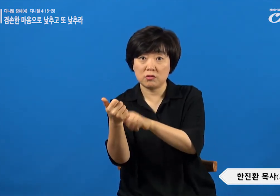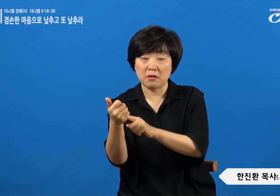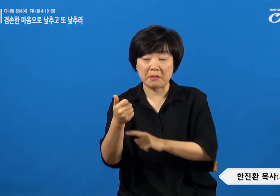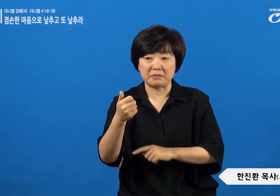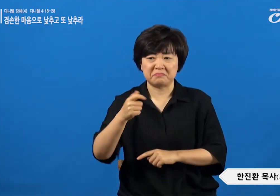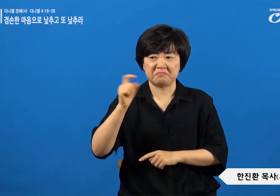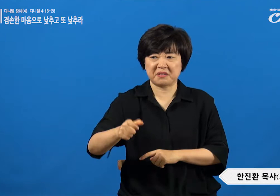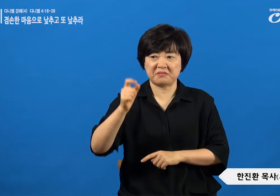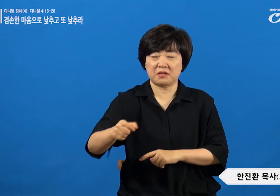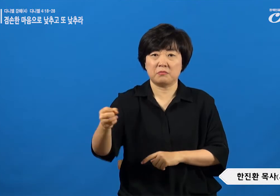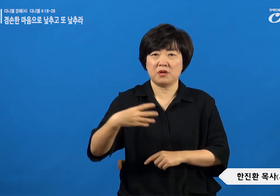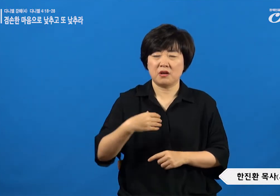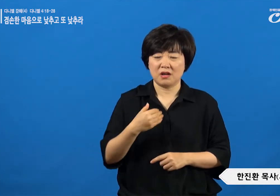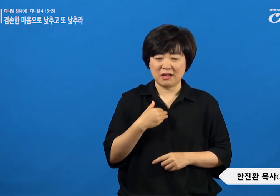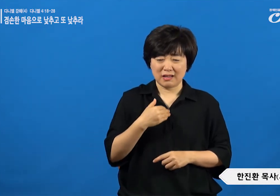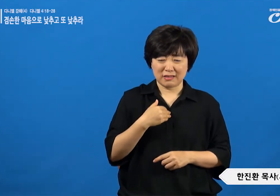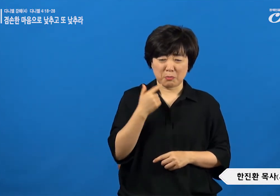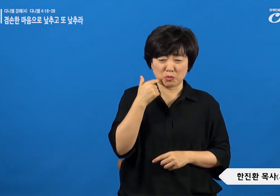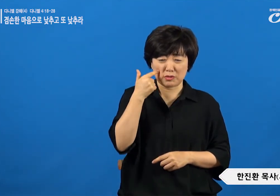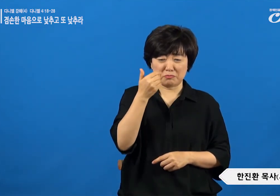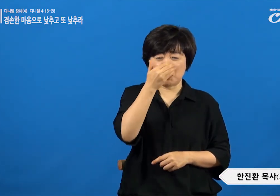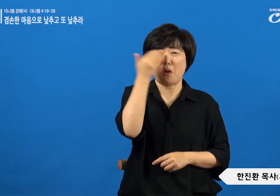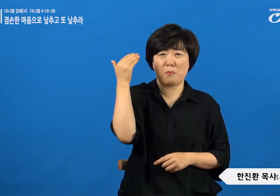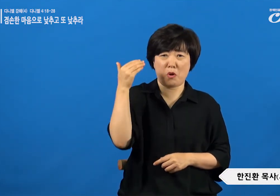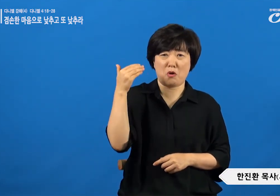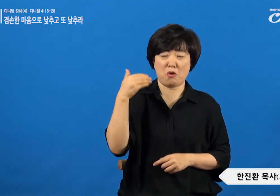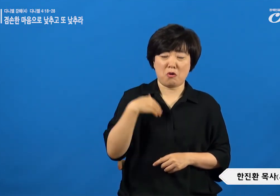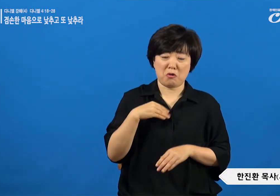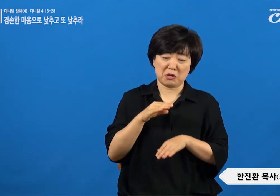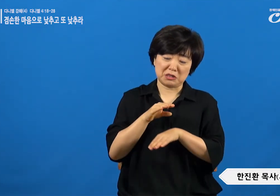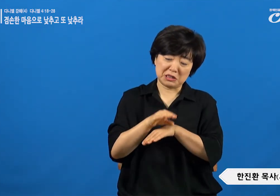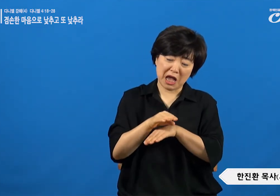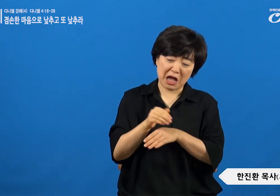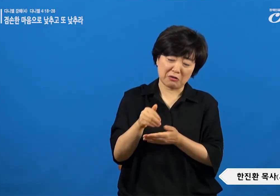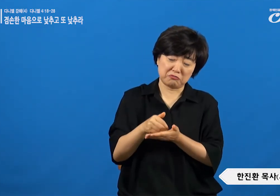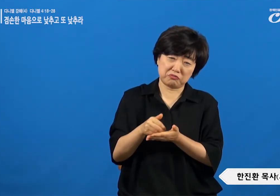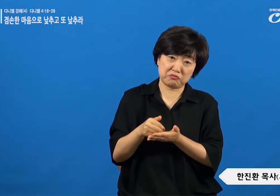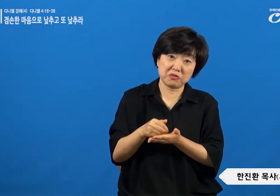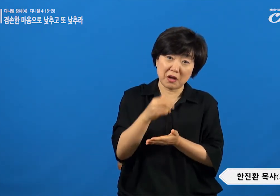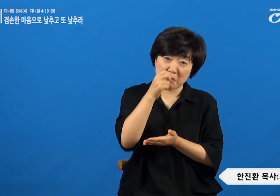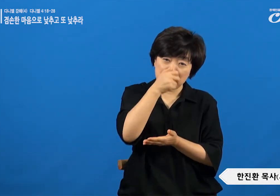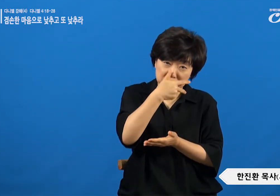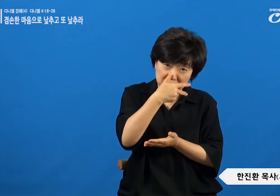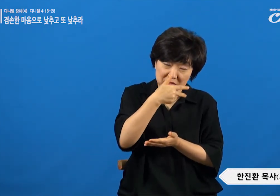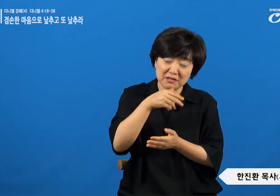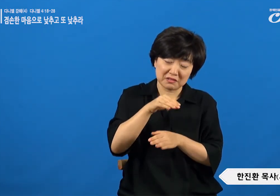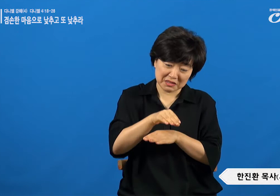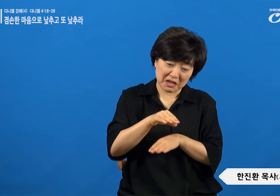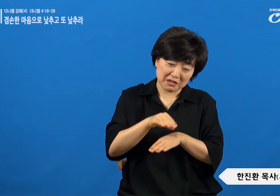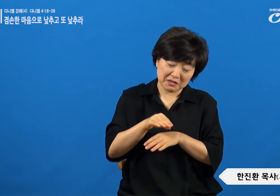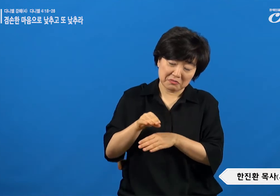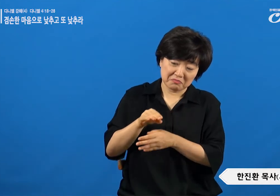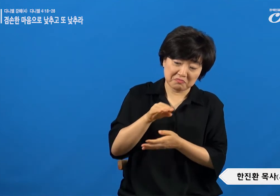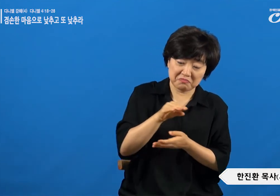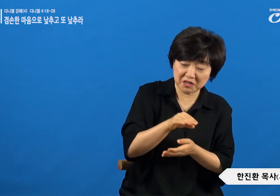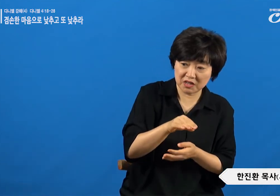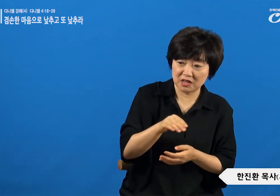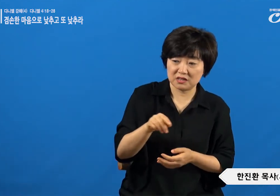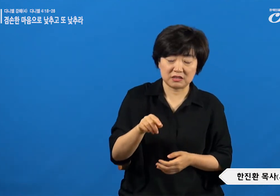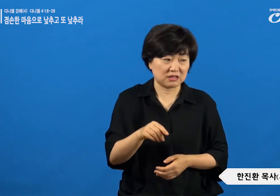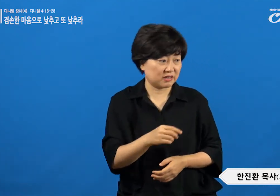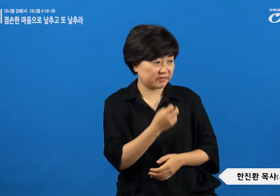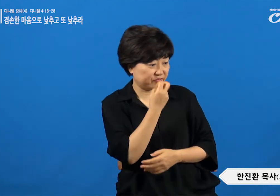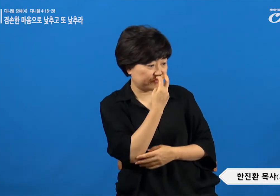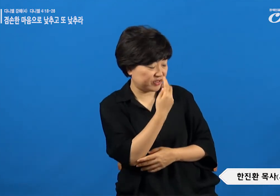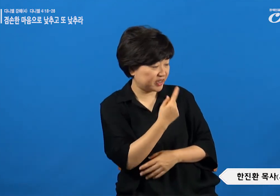좀 젊기도 하고, 그리고 차가 되게 후졌습니다. 그래서 그런지 이 수위가 뭐 어디서